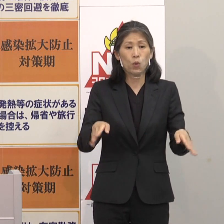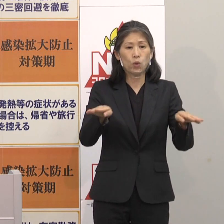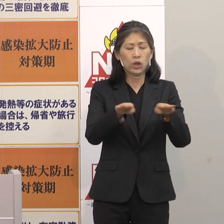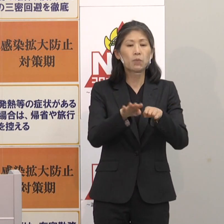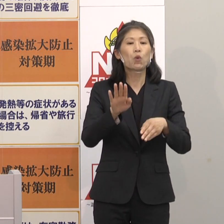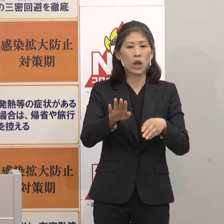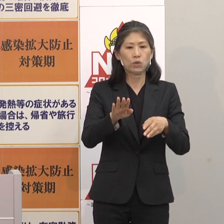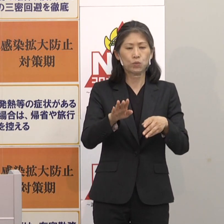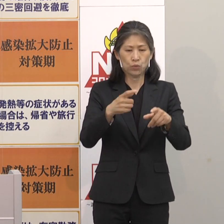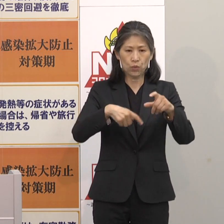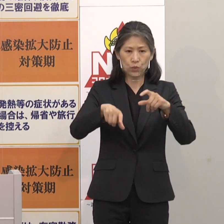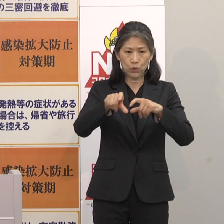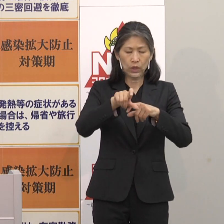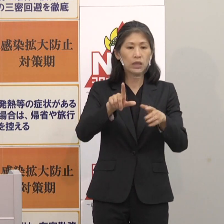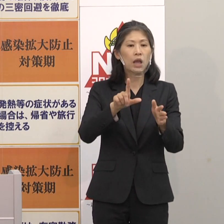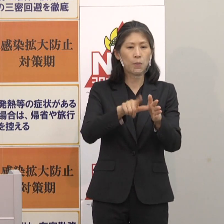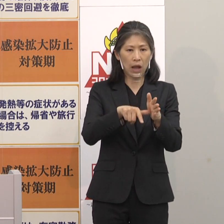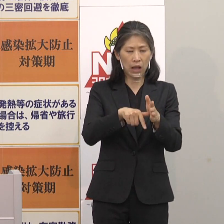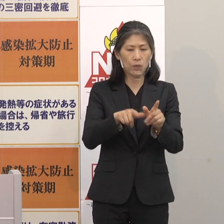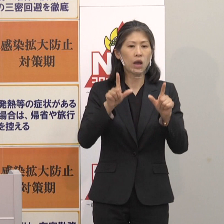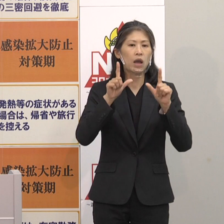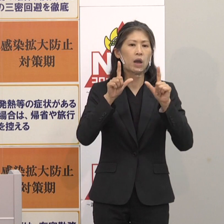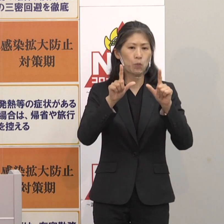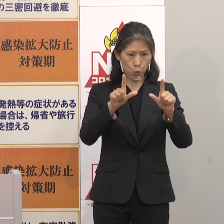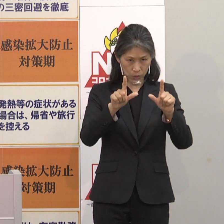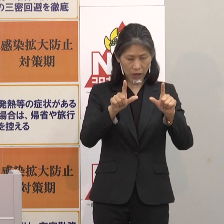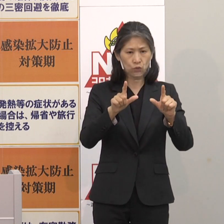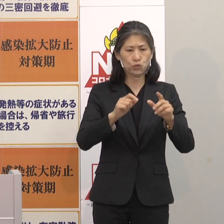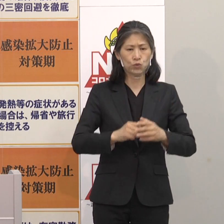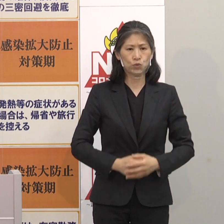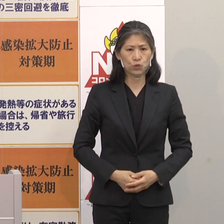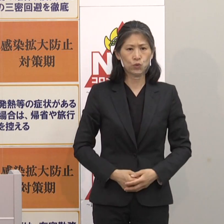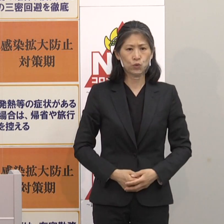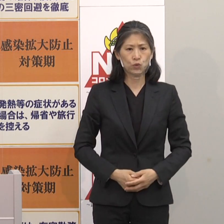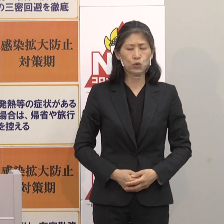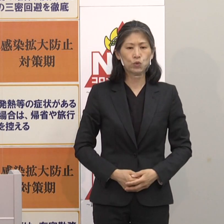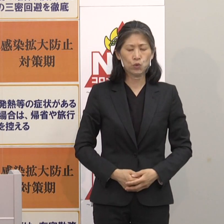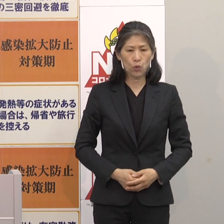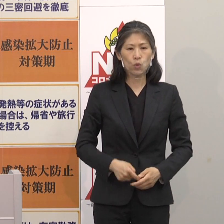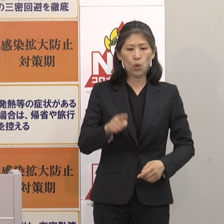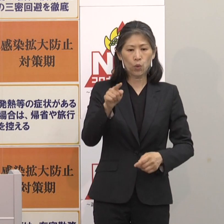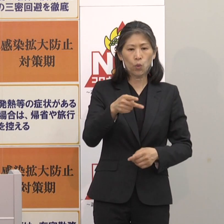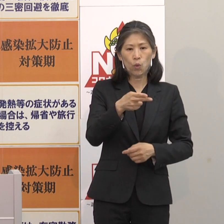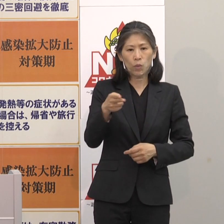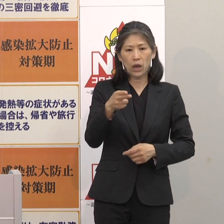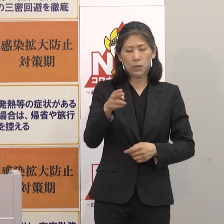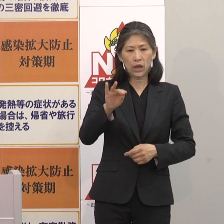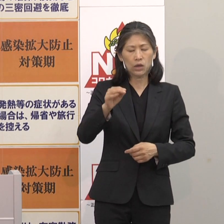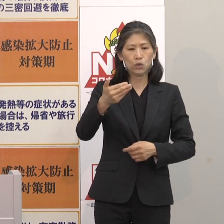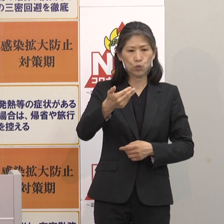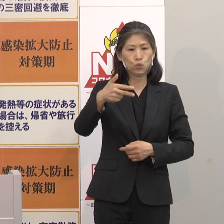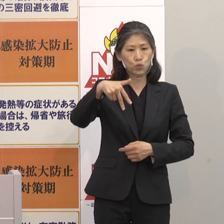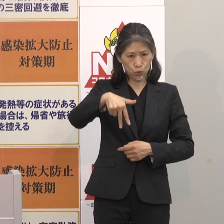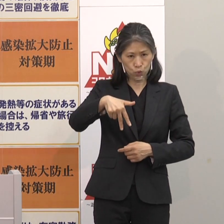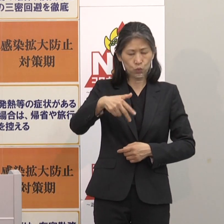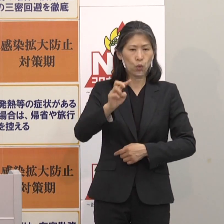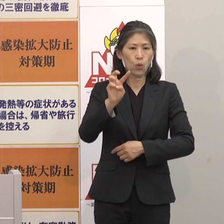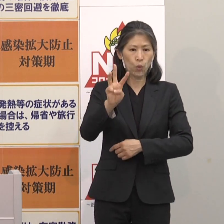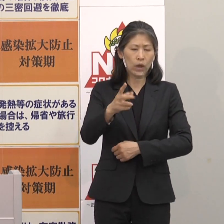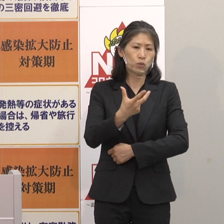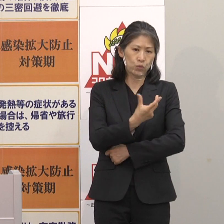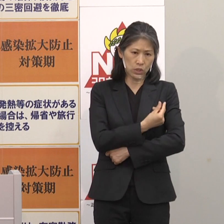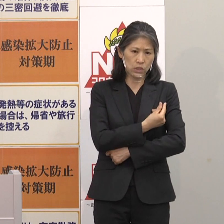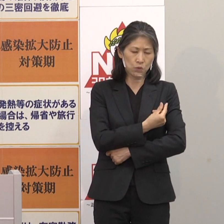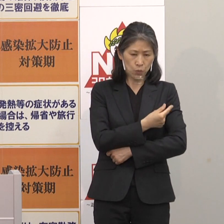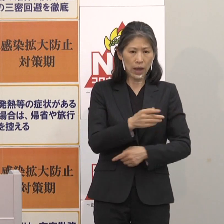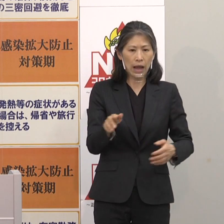くこととなります。ノババックスはファイザー社やモデルナ社などのワクチンにアレルギーがあってこれまで接種を受けられなかった